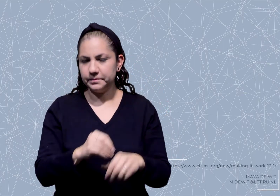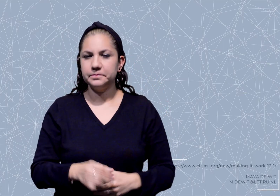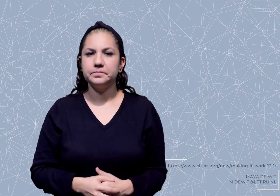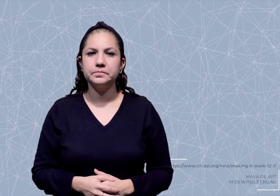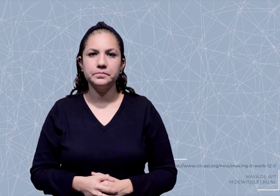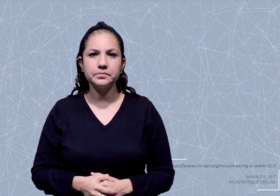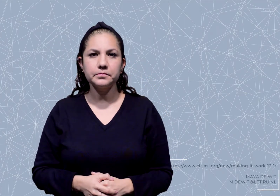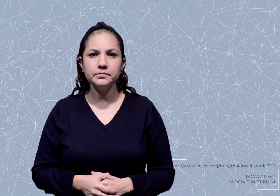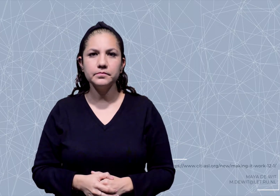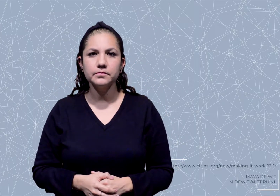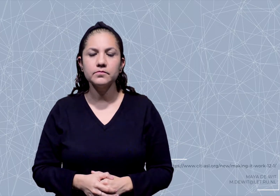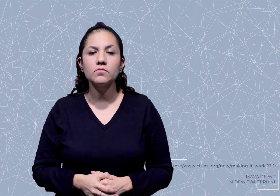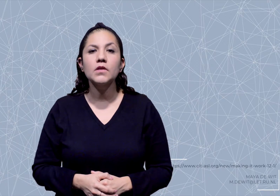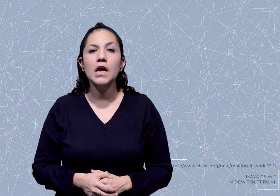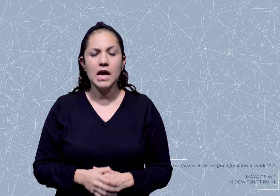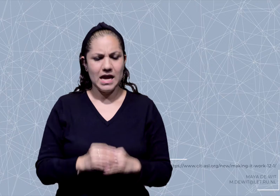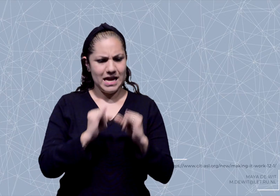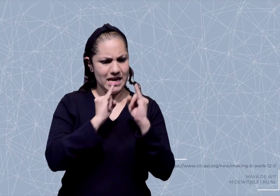los usuarios sordos.